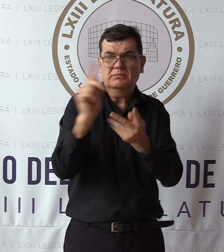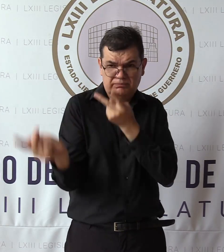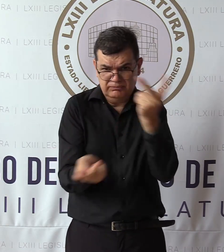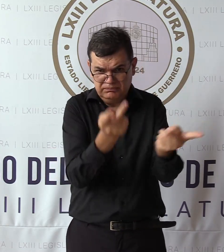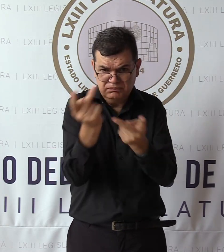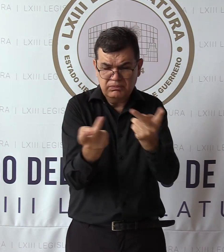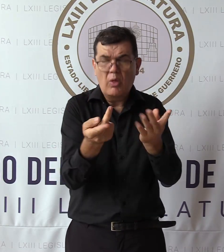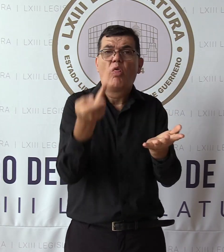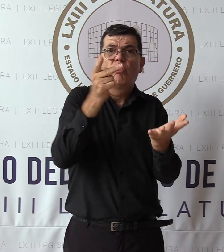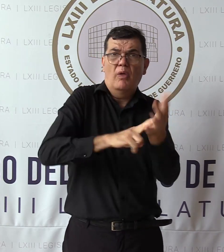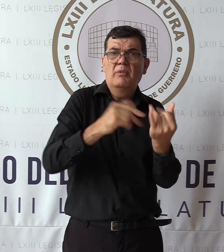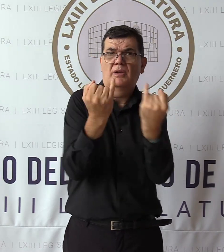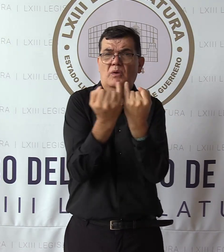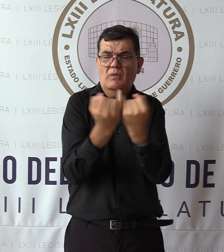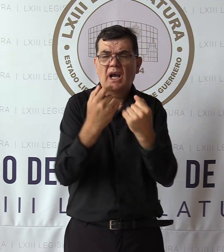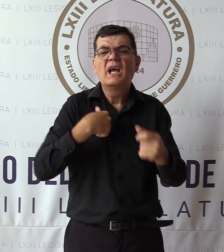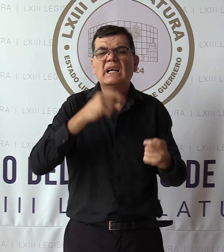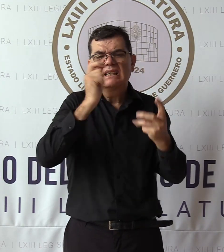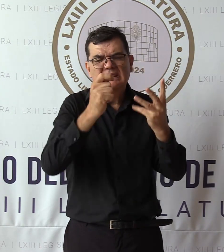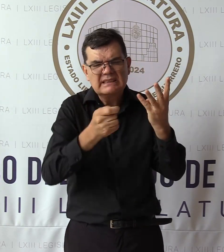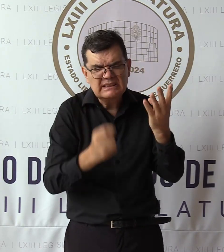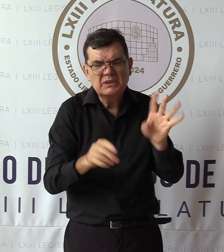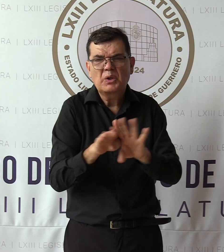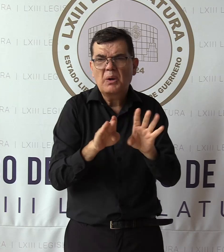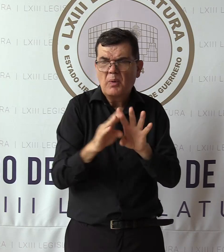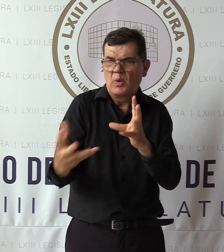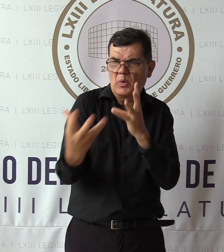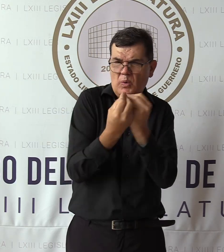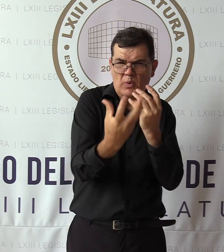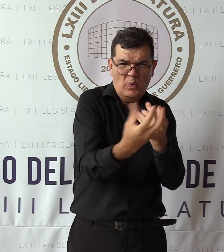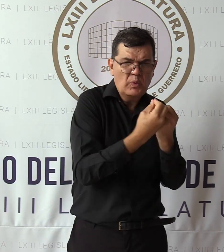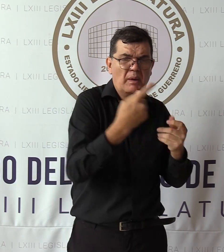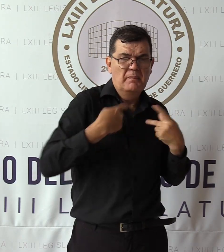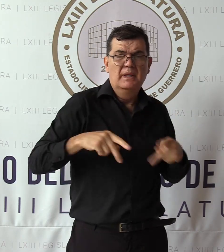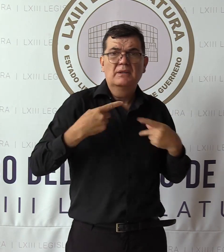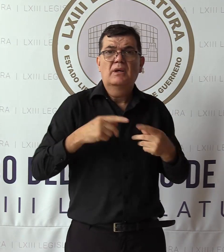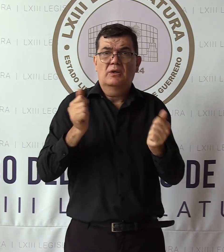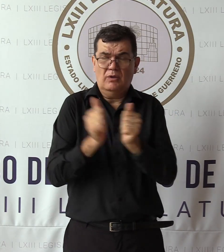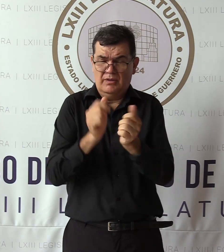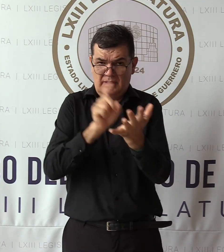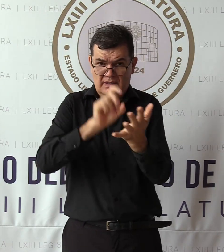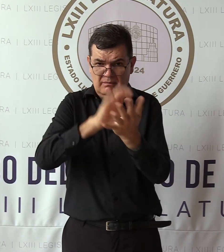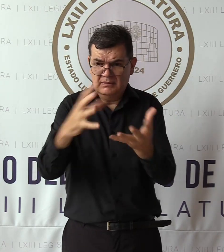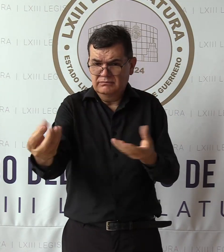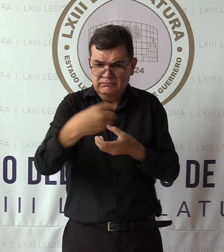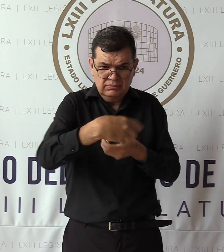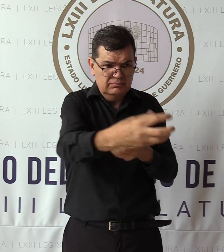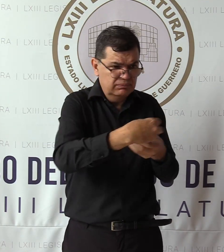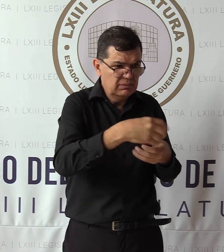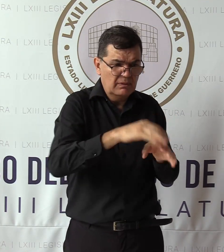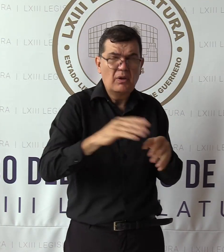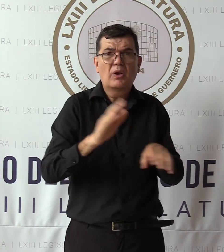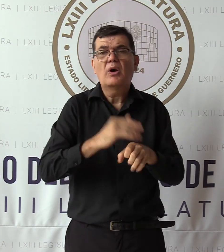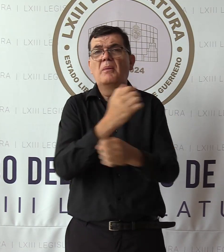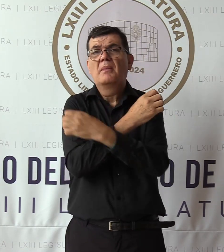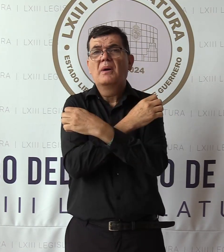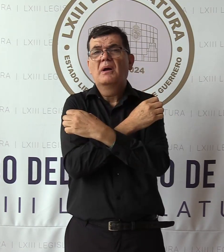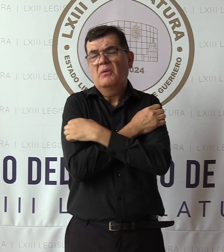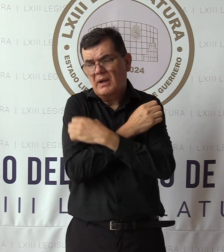como para dar a conocer las que serían parte de la consulta a las personas con discapacidad en materia de educación inclusiva, se planteó